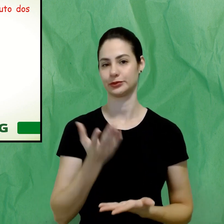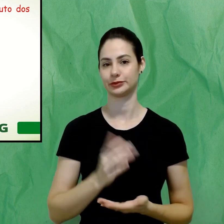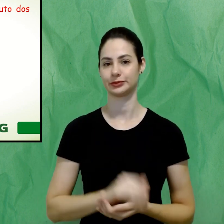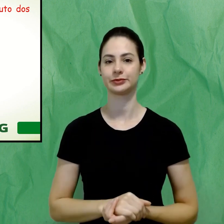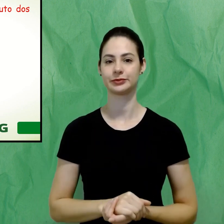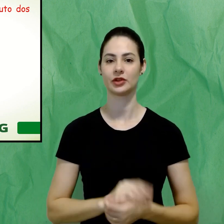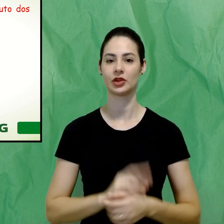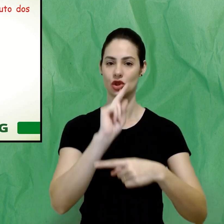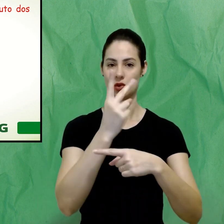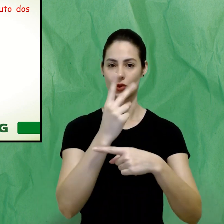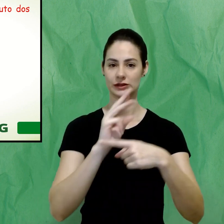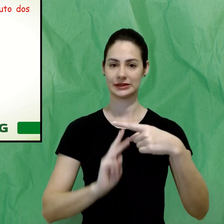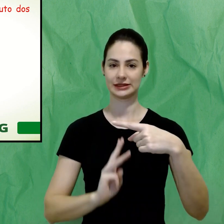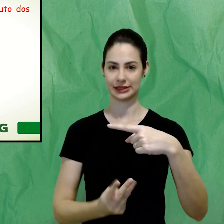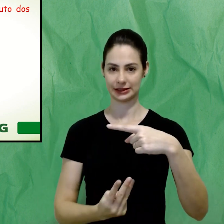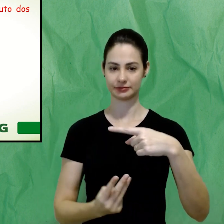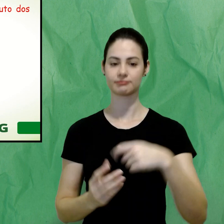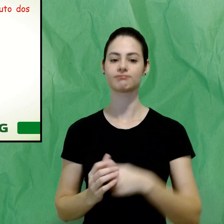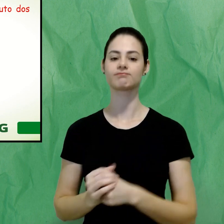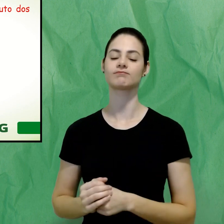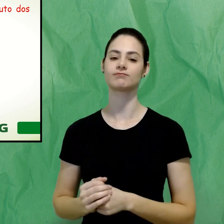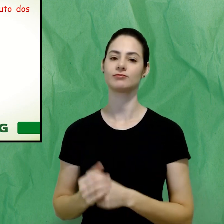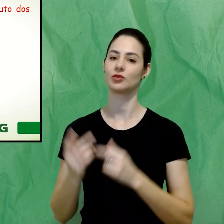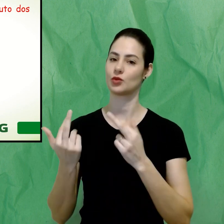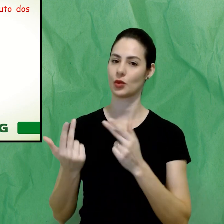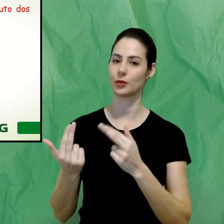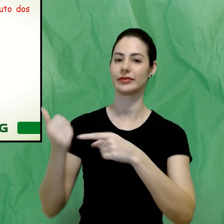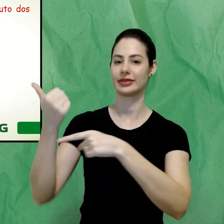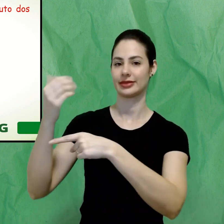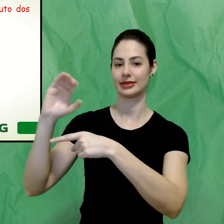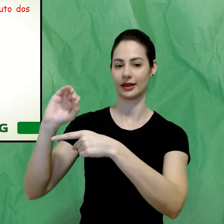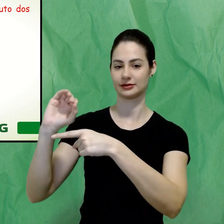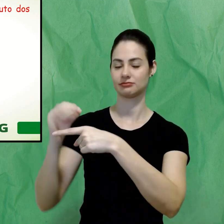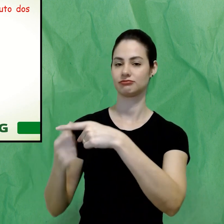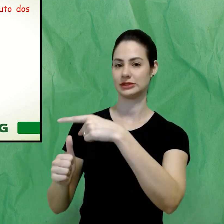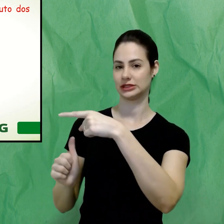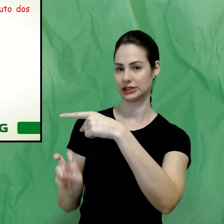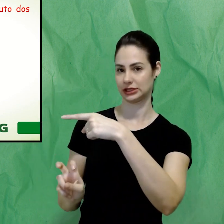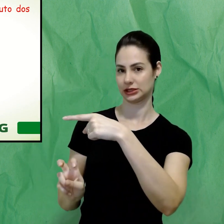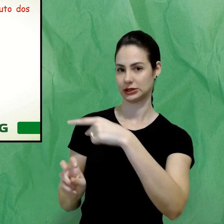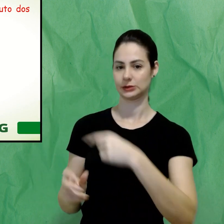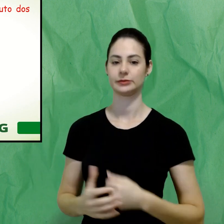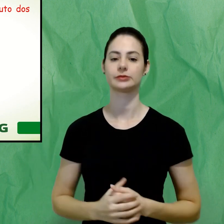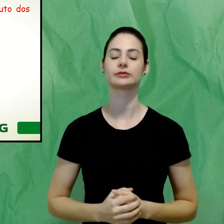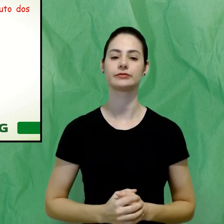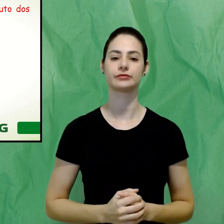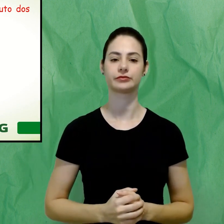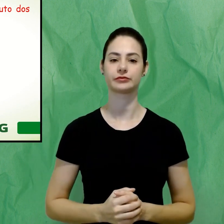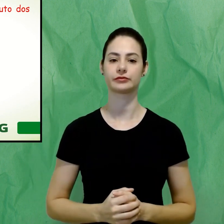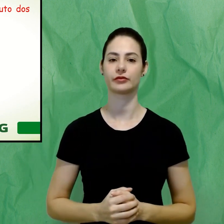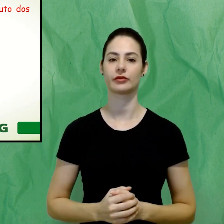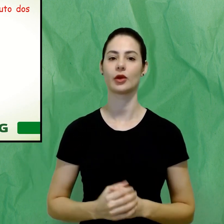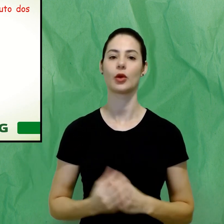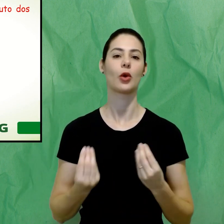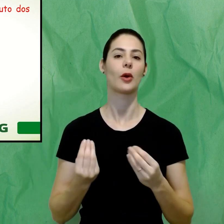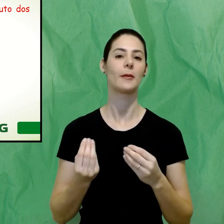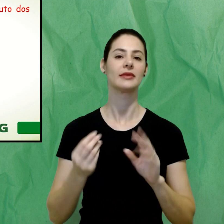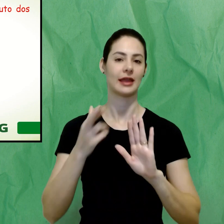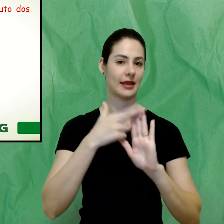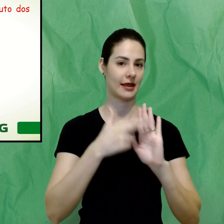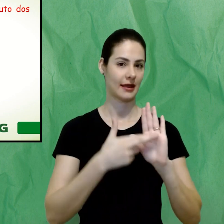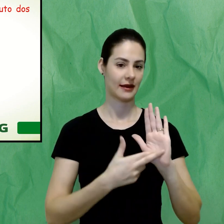seguinte proporção. 2 está para 3, assim como 10 está para 15. Pela